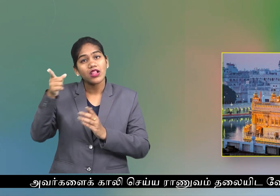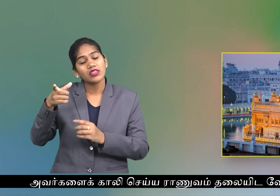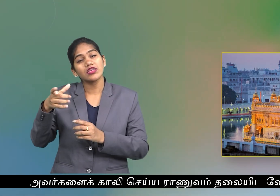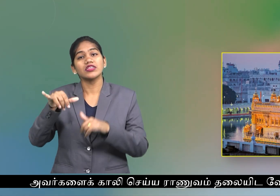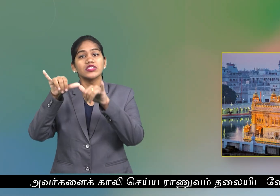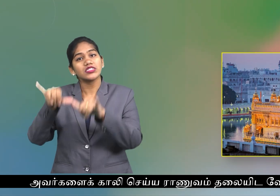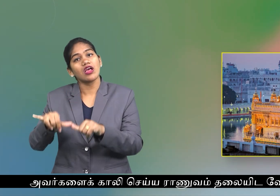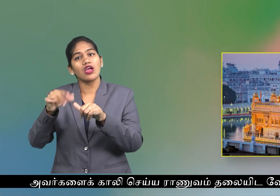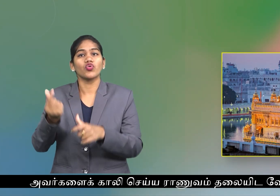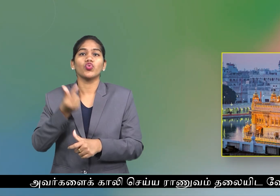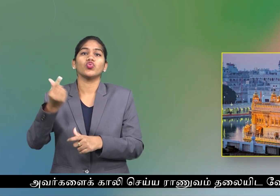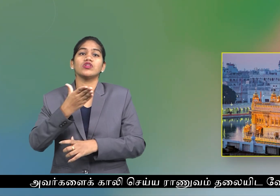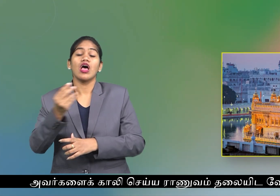தலையிட வேண்டியிருந்தது.